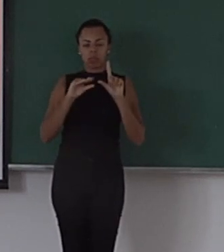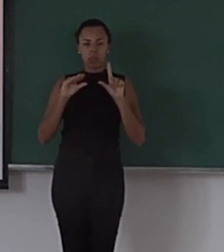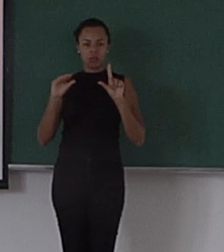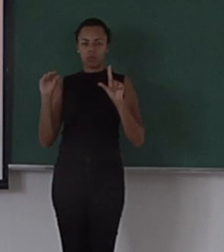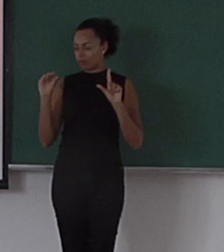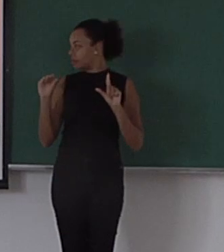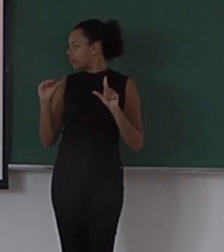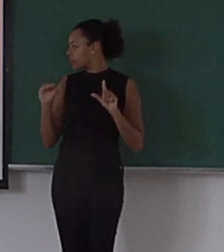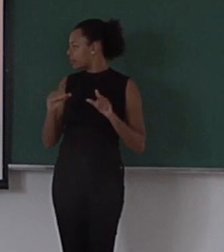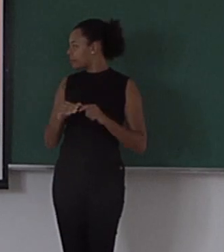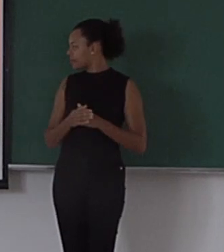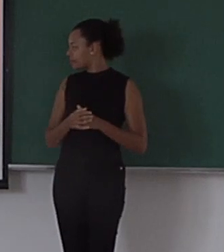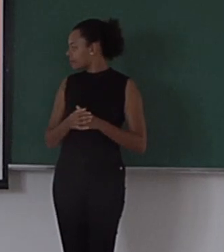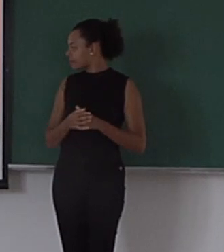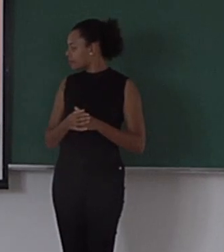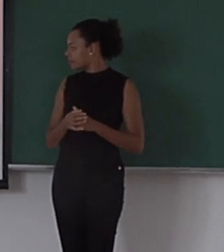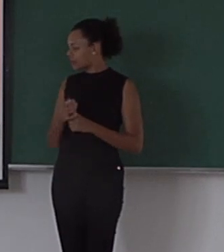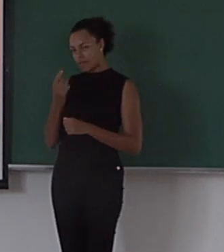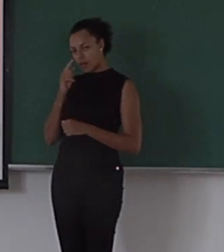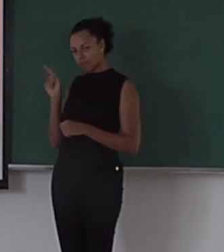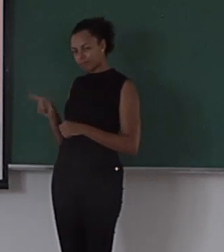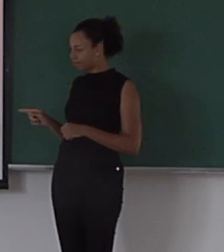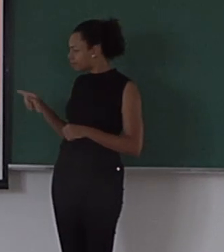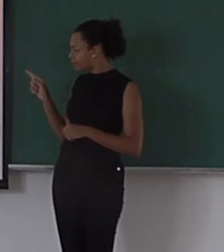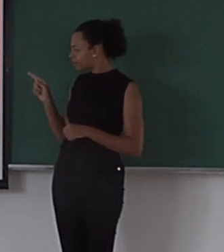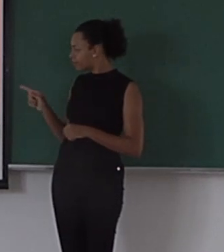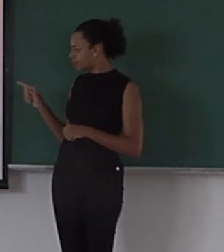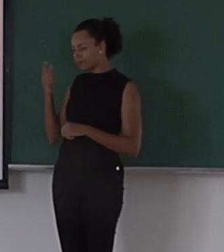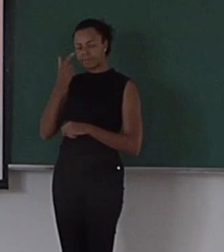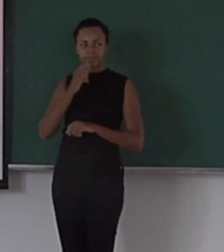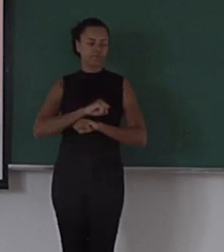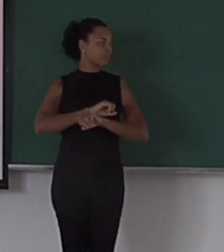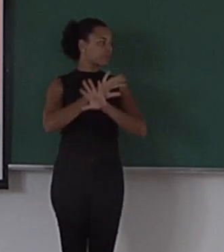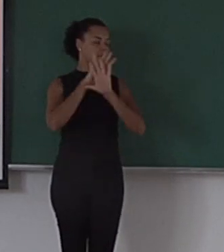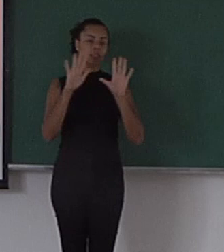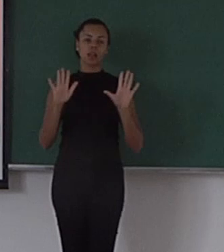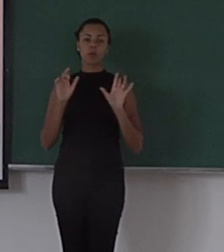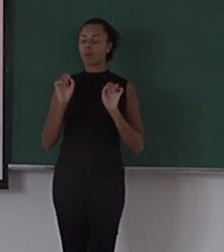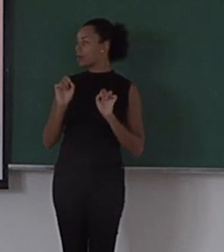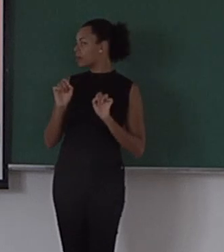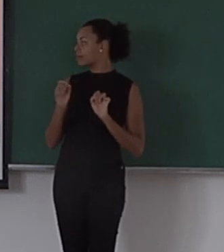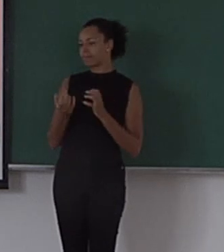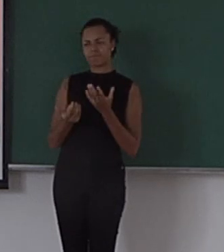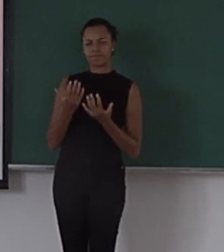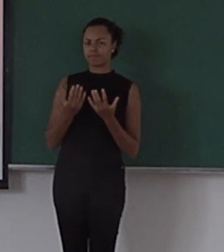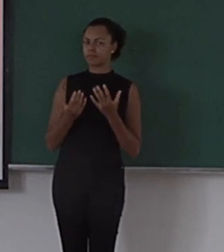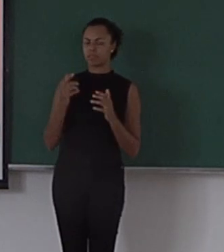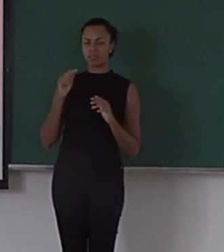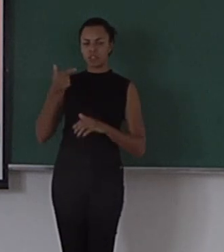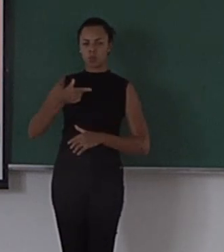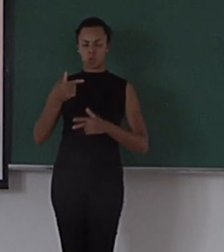tem uma classificação bem, dá para a gente ver bem nítido, uma área de queimadura de segundo grau